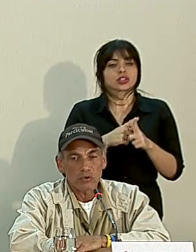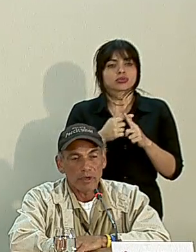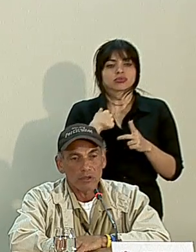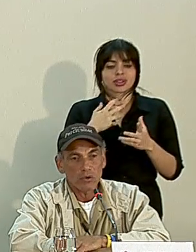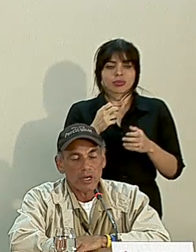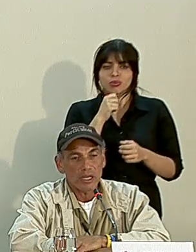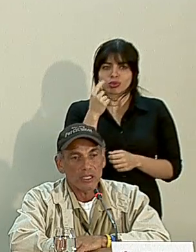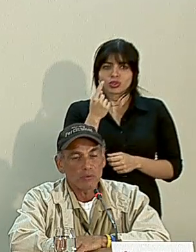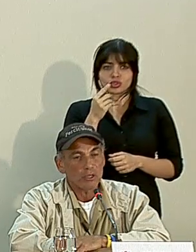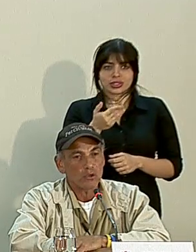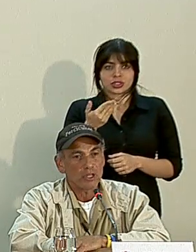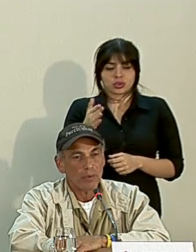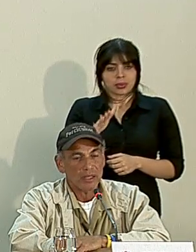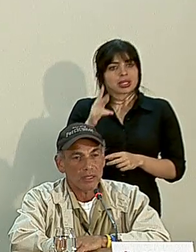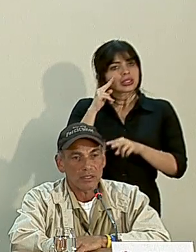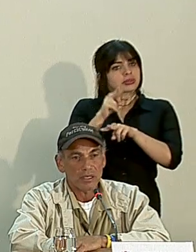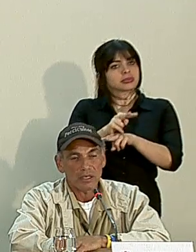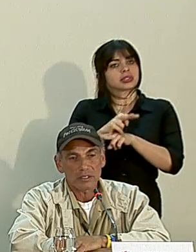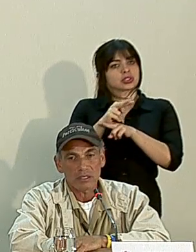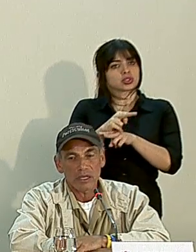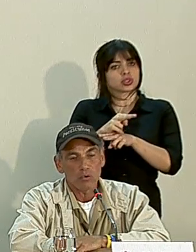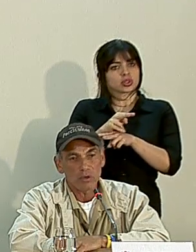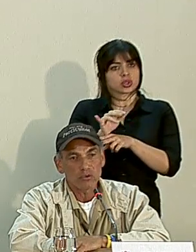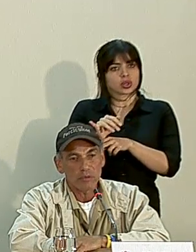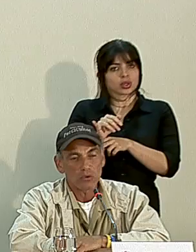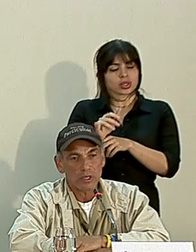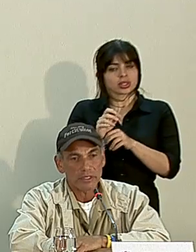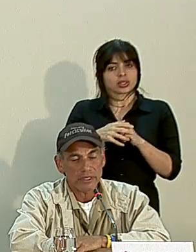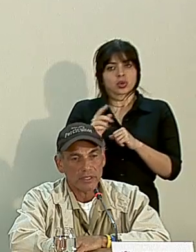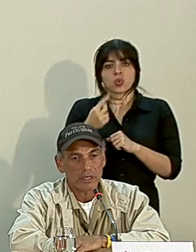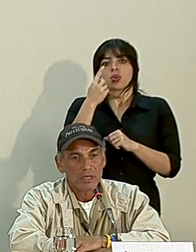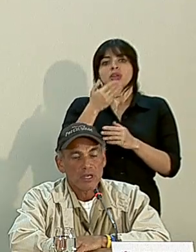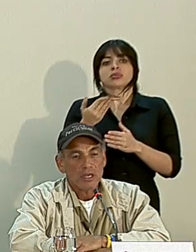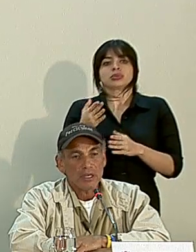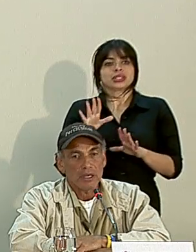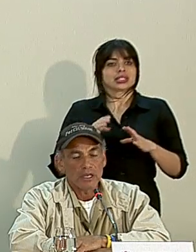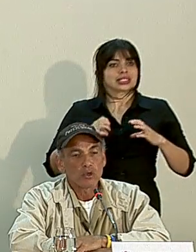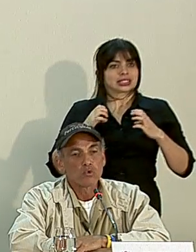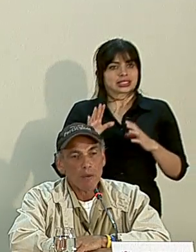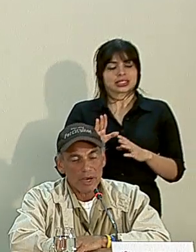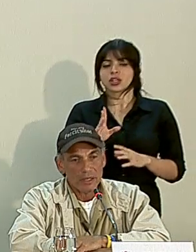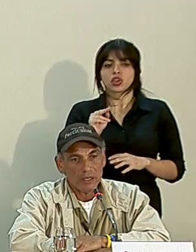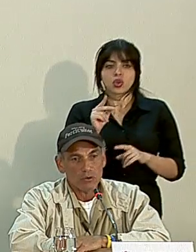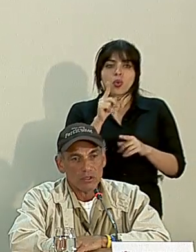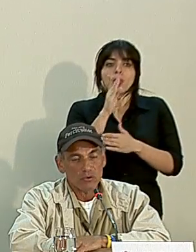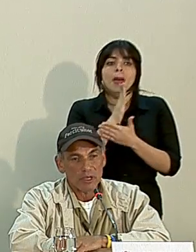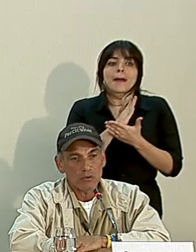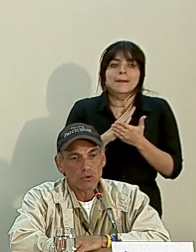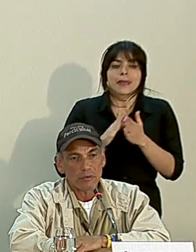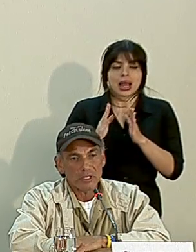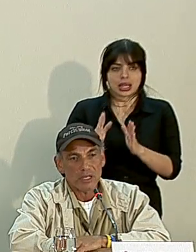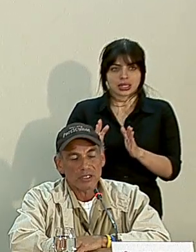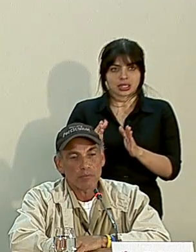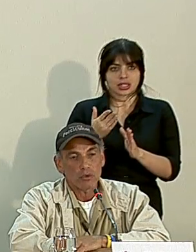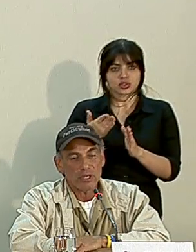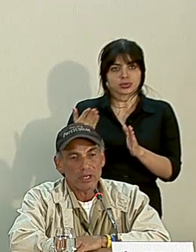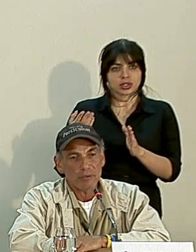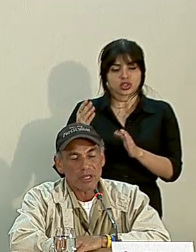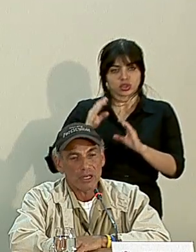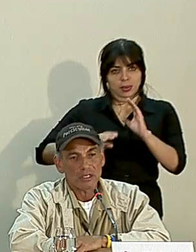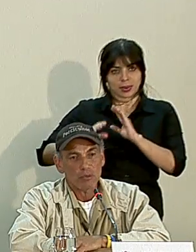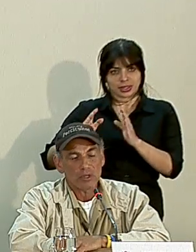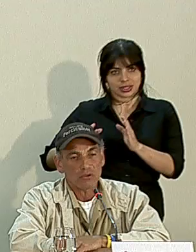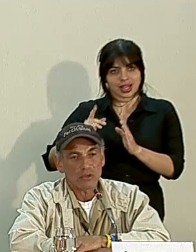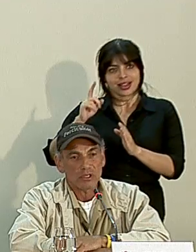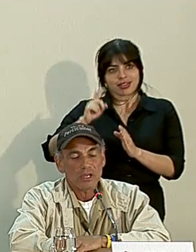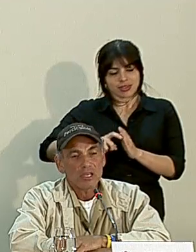el instrumento de la inspección de plantas es el único instrumento que existe. Eso es una parte de los instrumentos comerciales que podrían